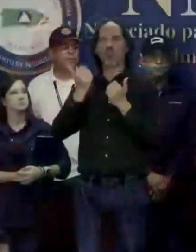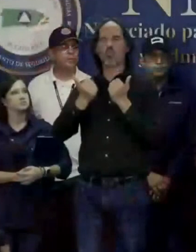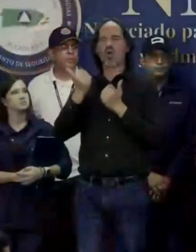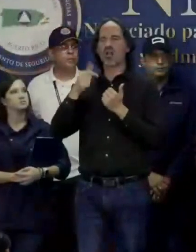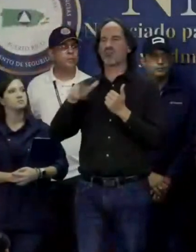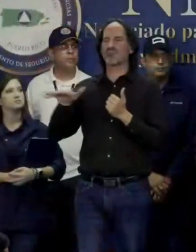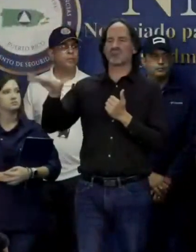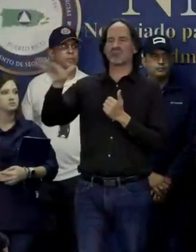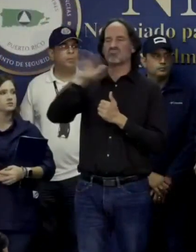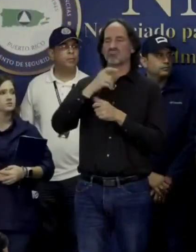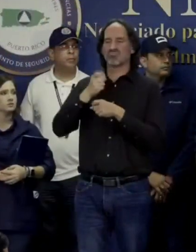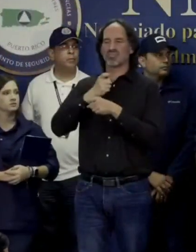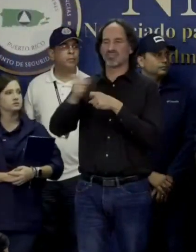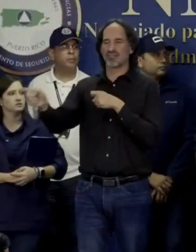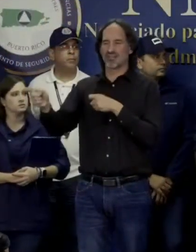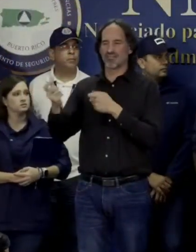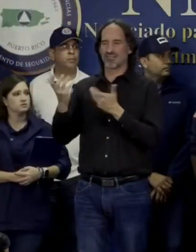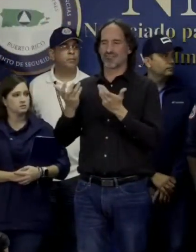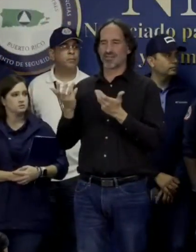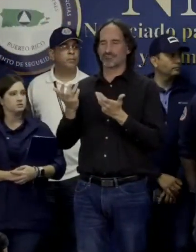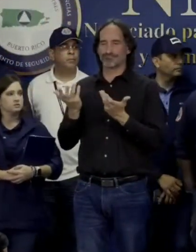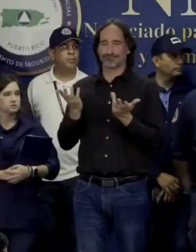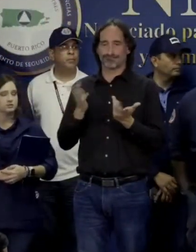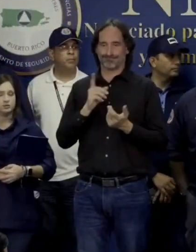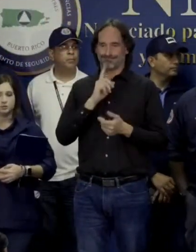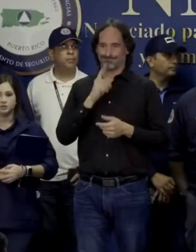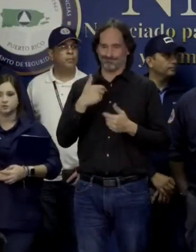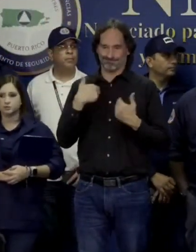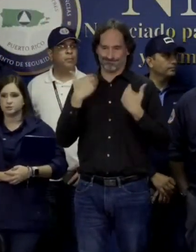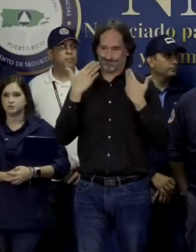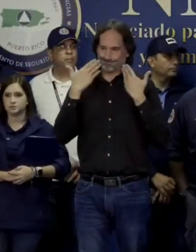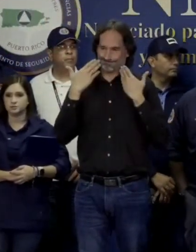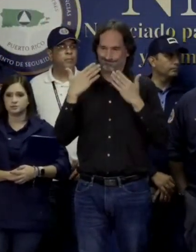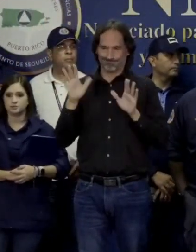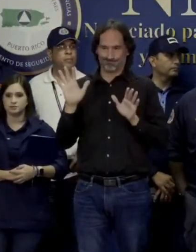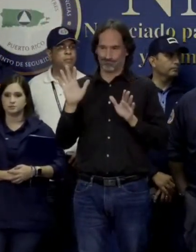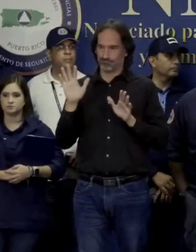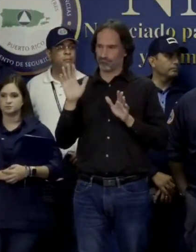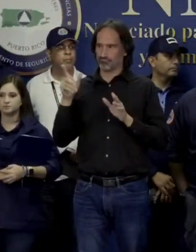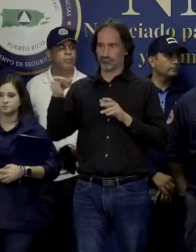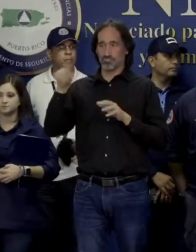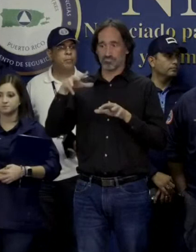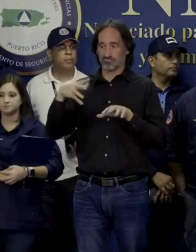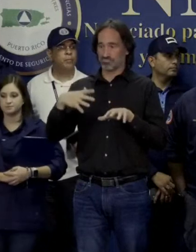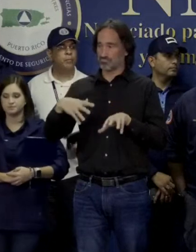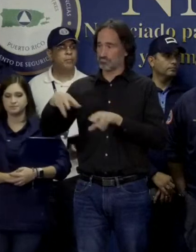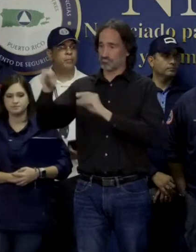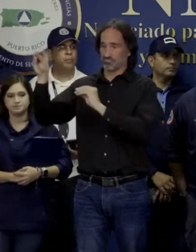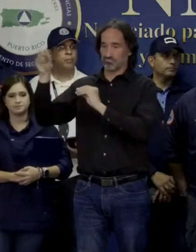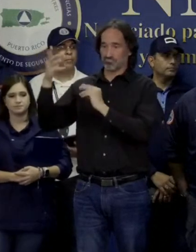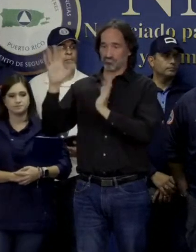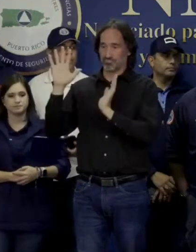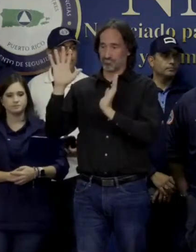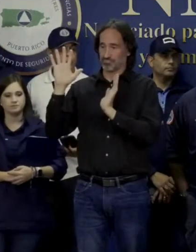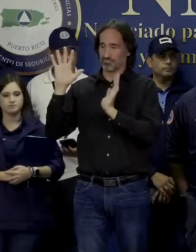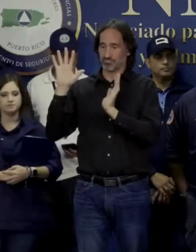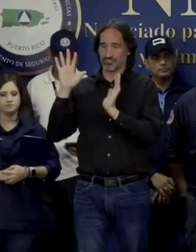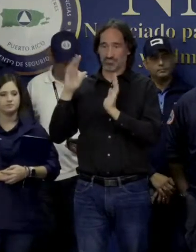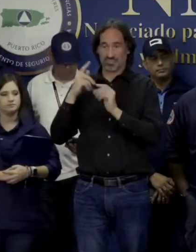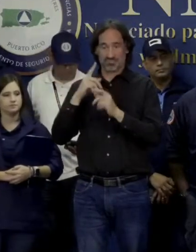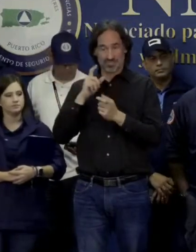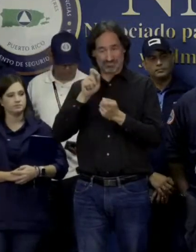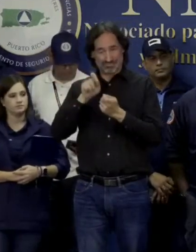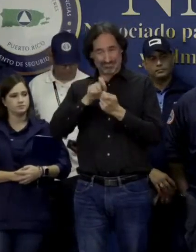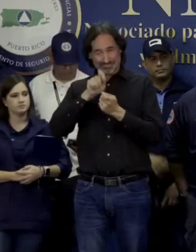que terminar el impacto, para que entonces los alcaldes pues sepan exactamente cuál fue